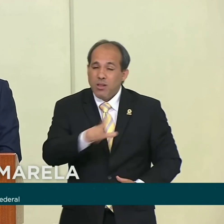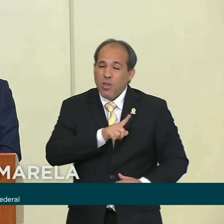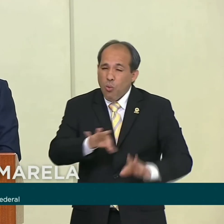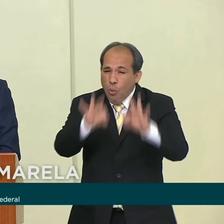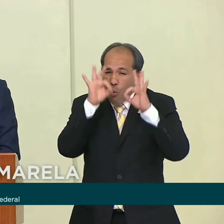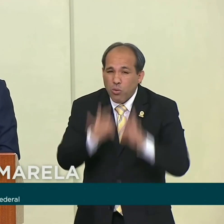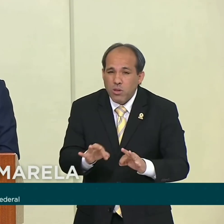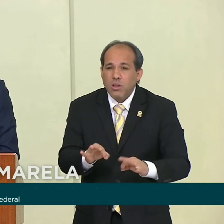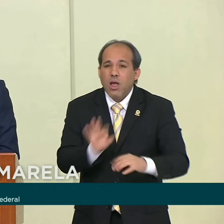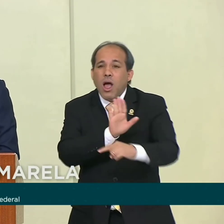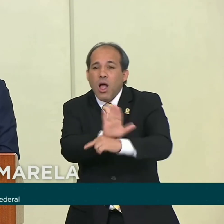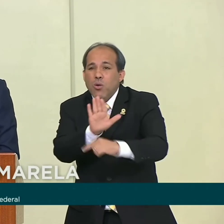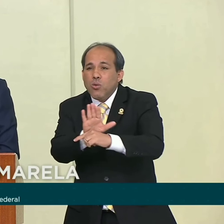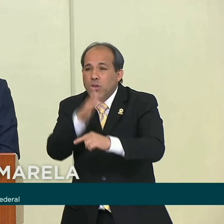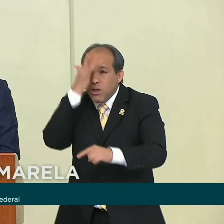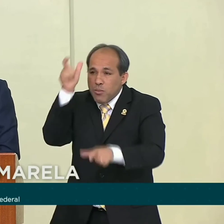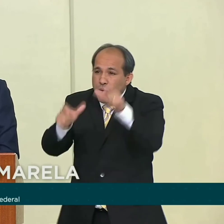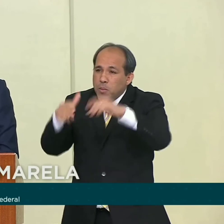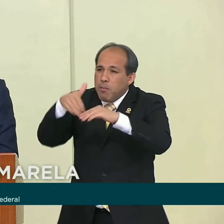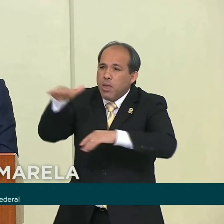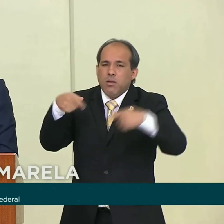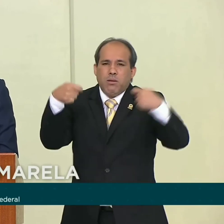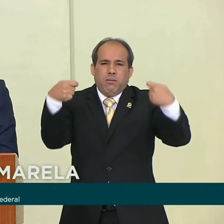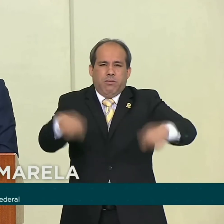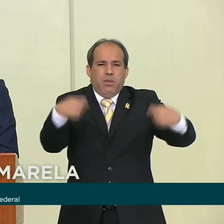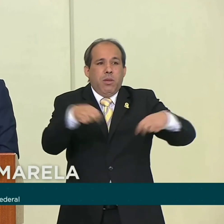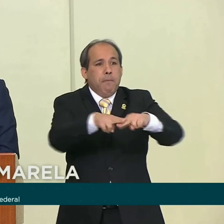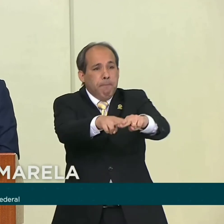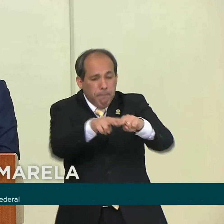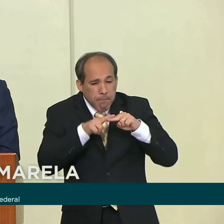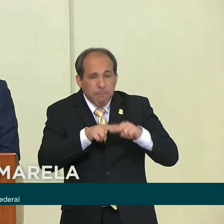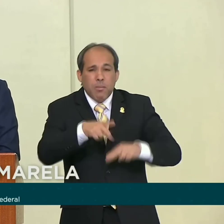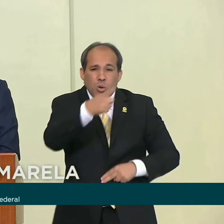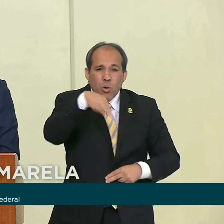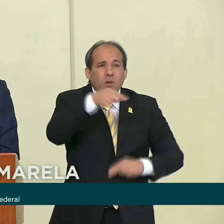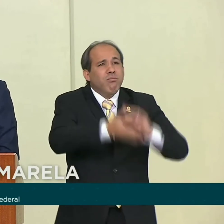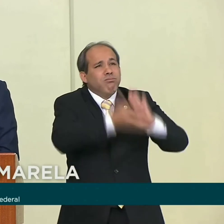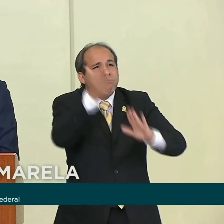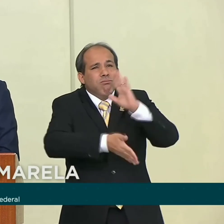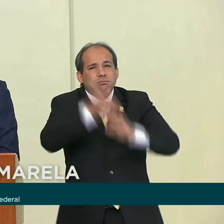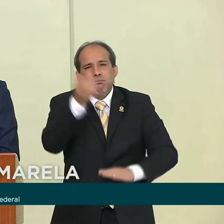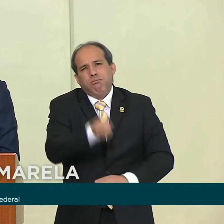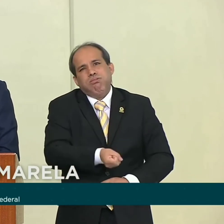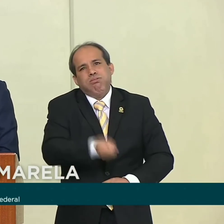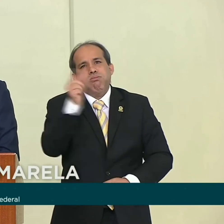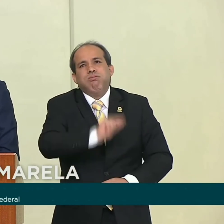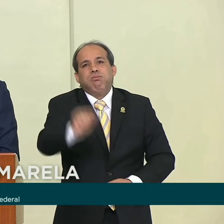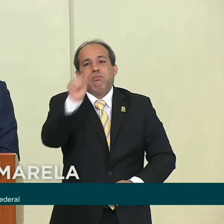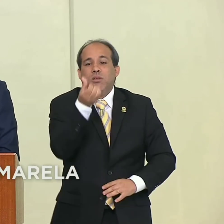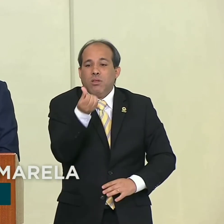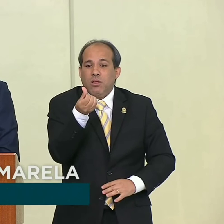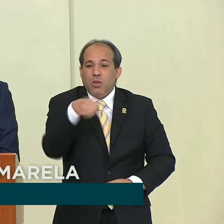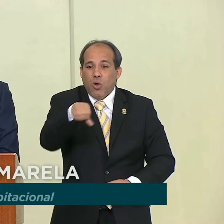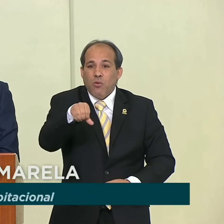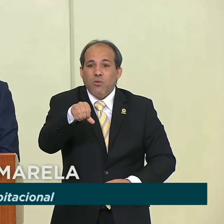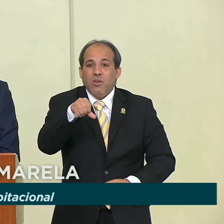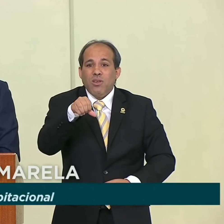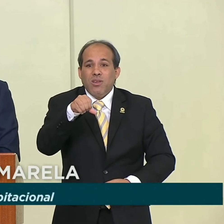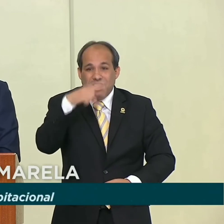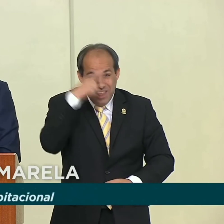que a gente ajuda às pessoas que mais precisam isso por isso que a gente viaja tanto são 69 finais de semana longe